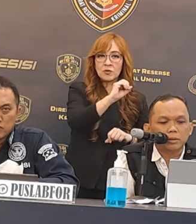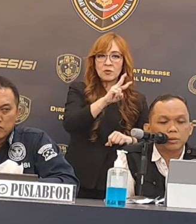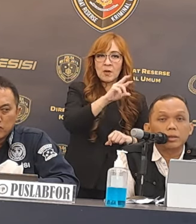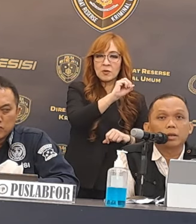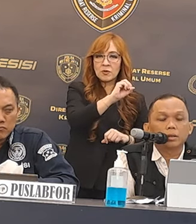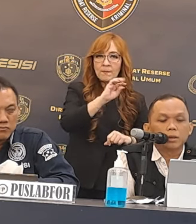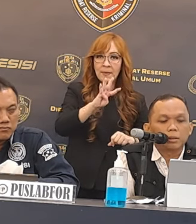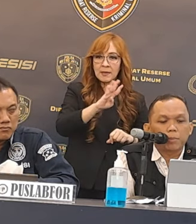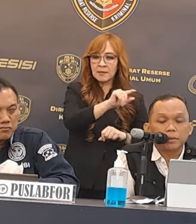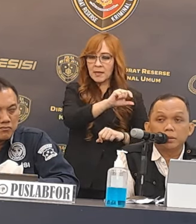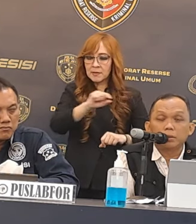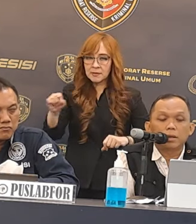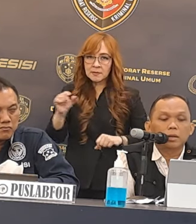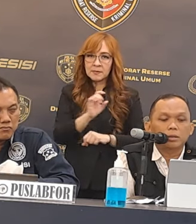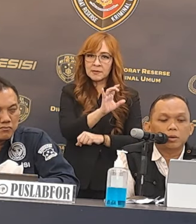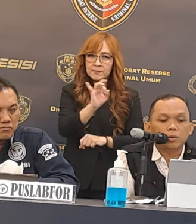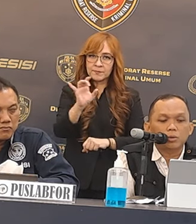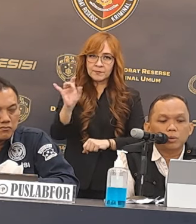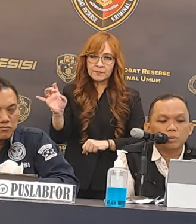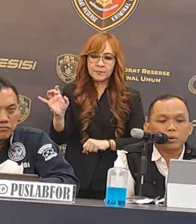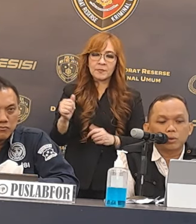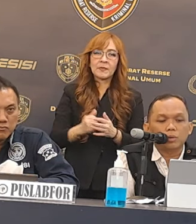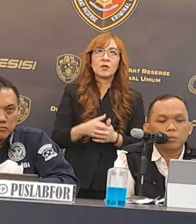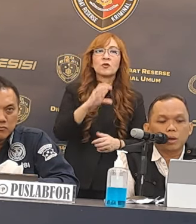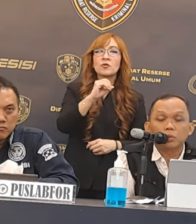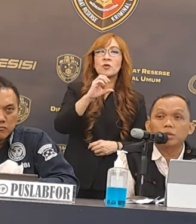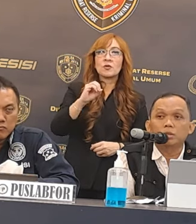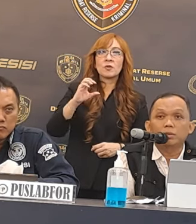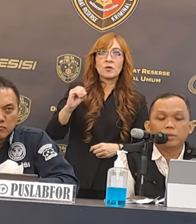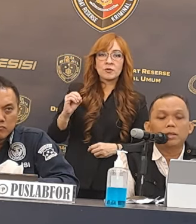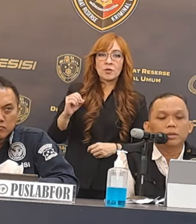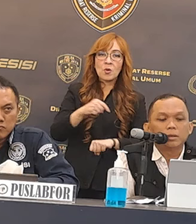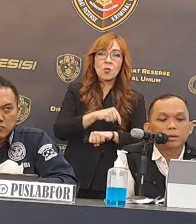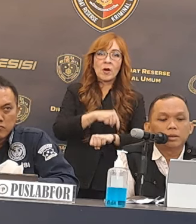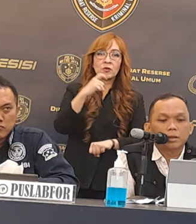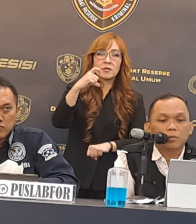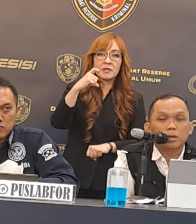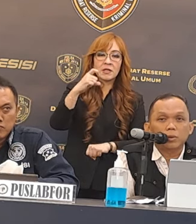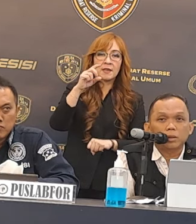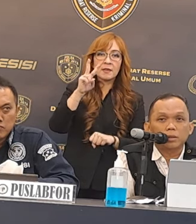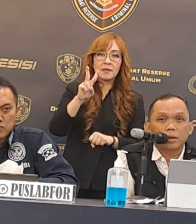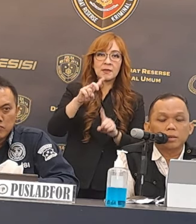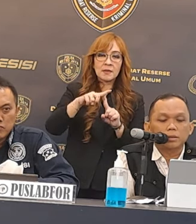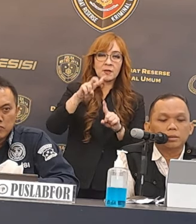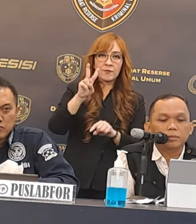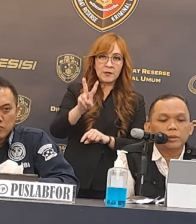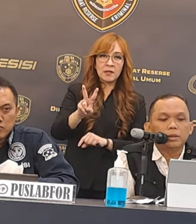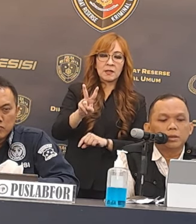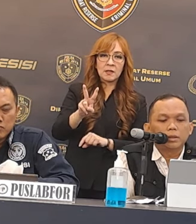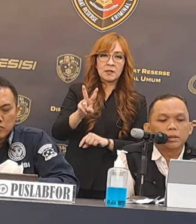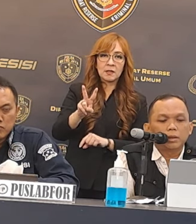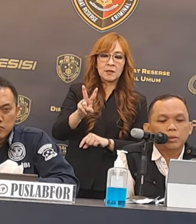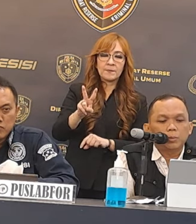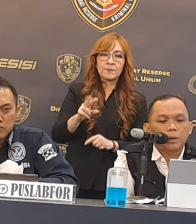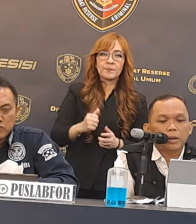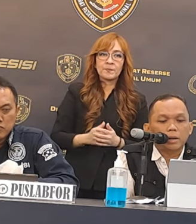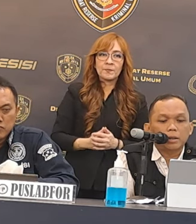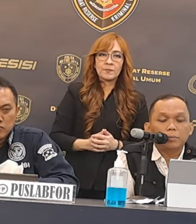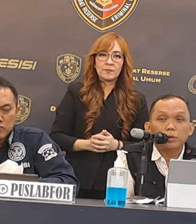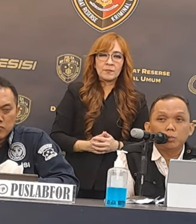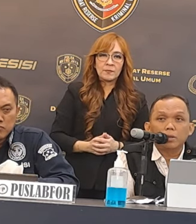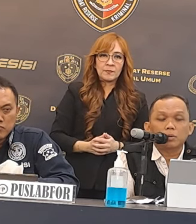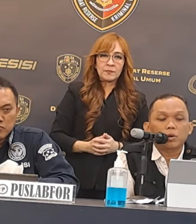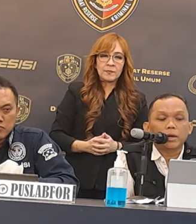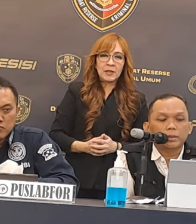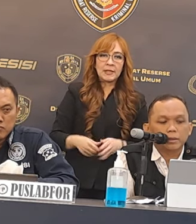A11-2024 dan seterusnya, 4 digit terakhir 000, waktu CCTV, jadi waktu yang tertera di CCTV, yaitu pada